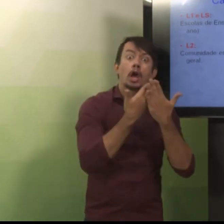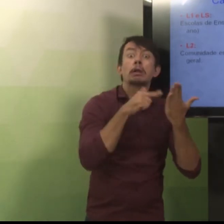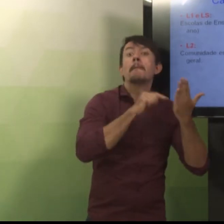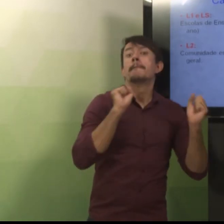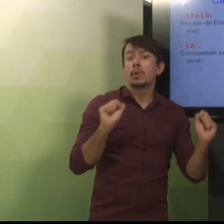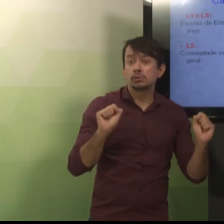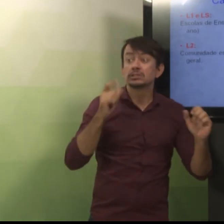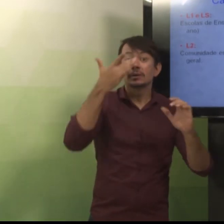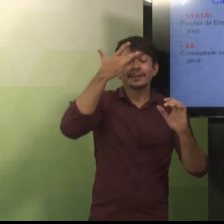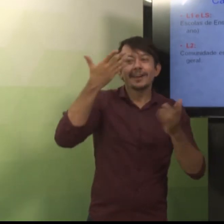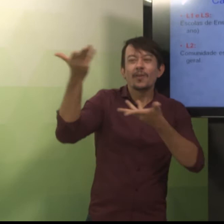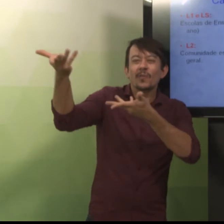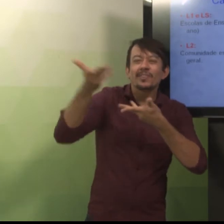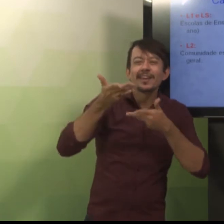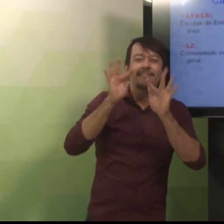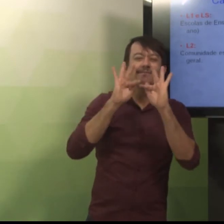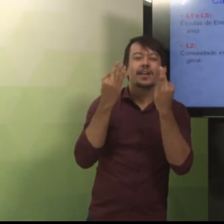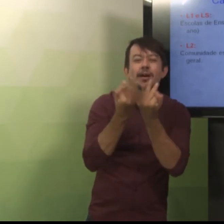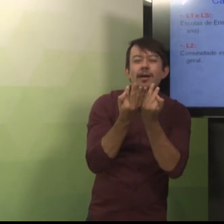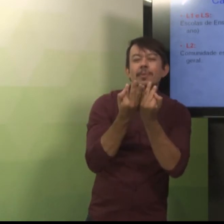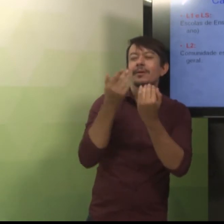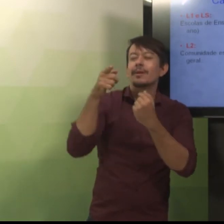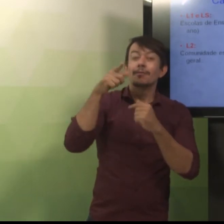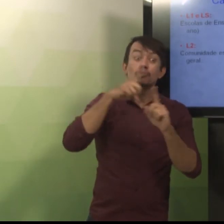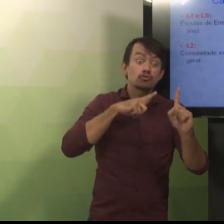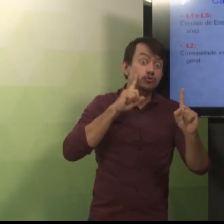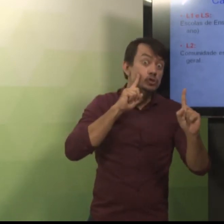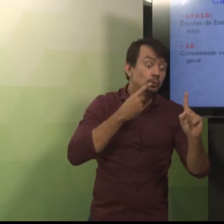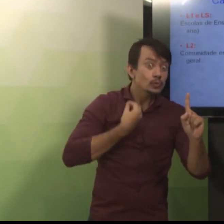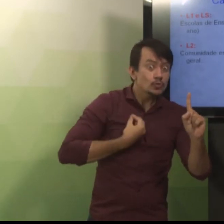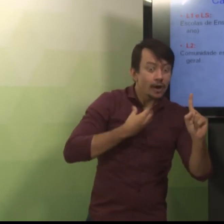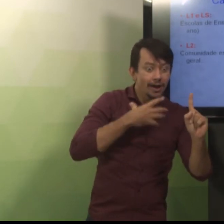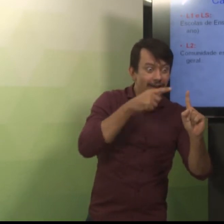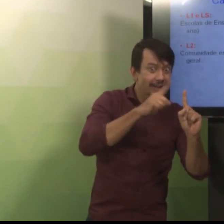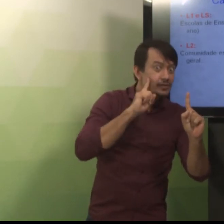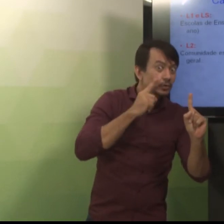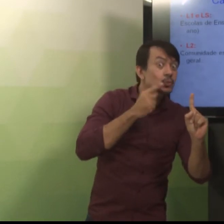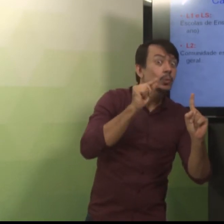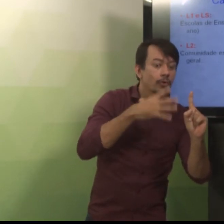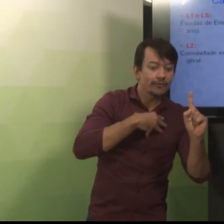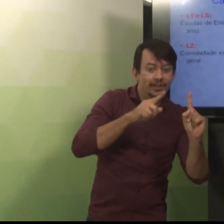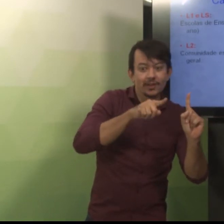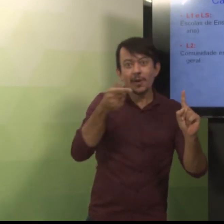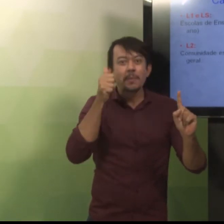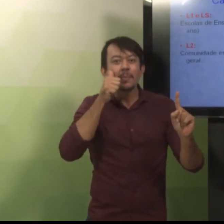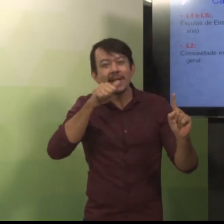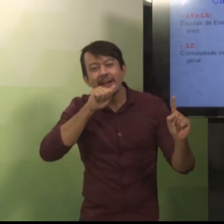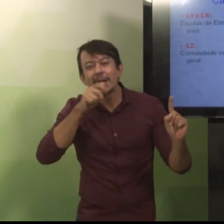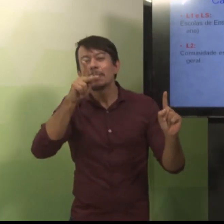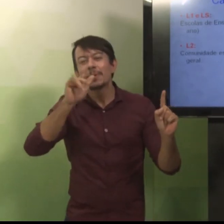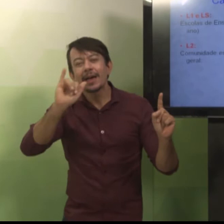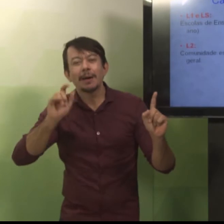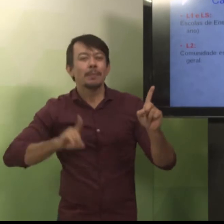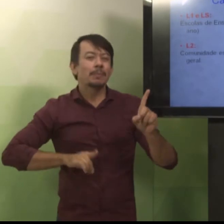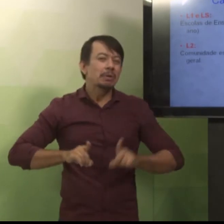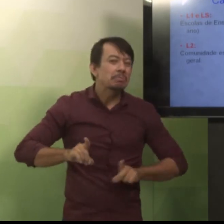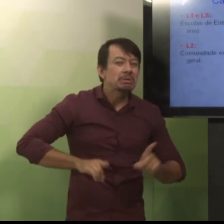direcionado à comunidade, à família, a alguém que tem um familiar